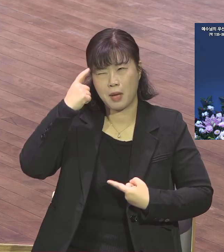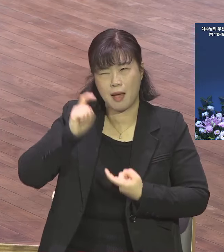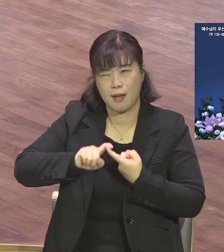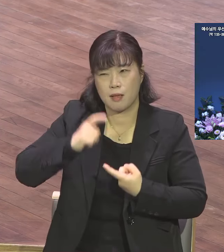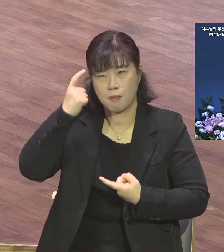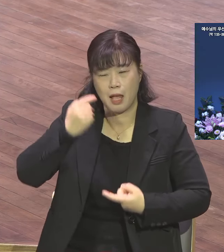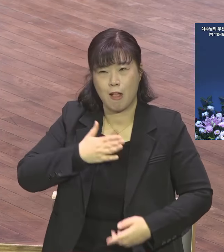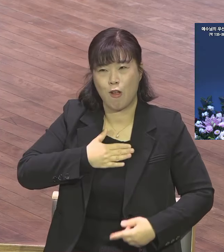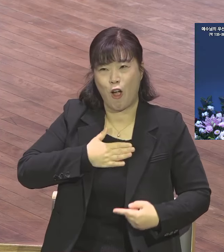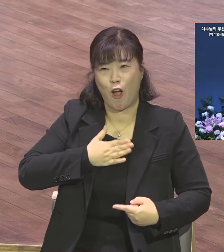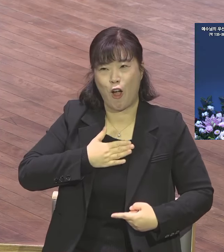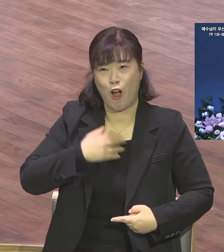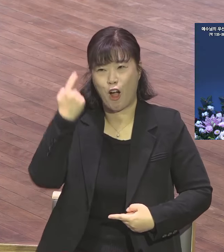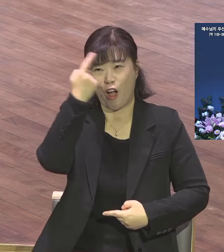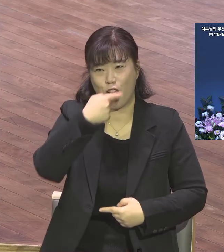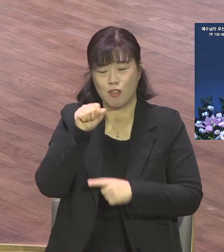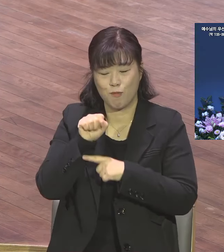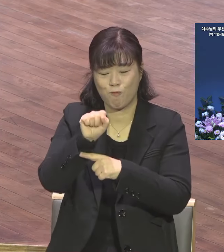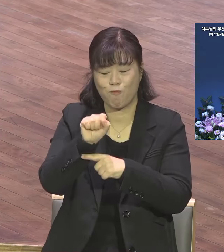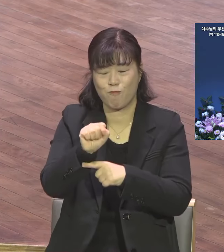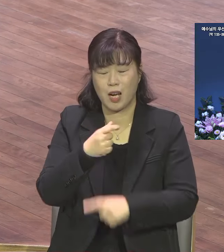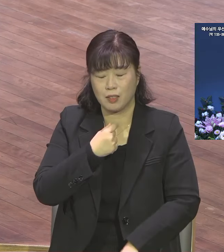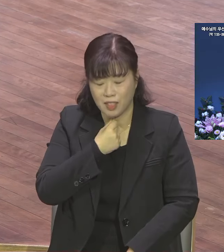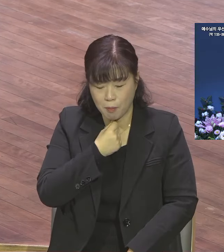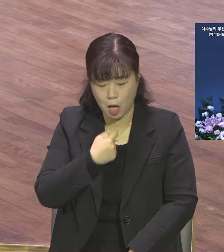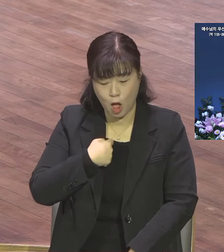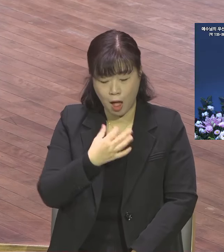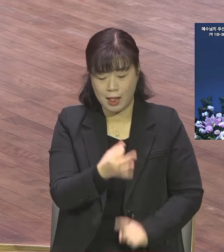나를 물 돈.